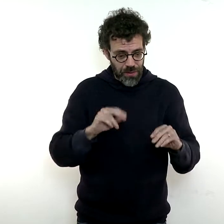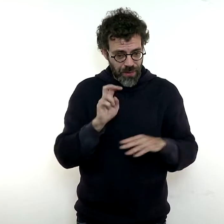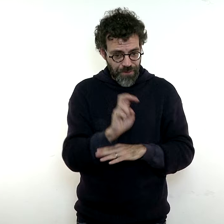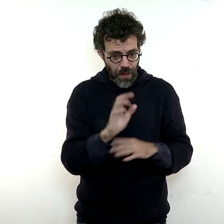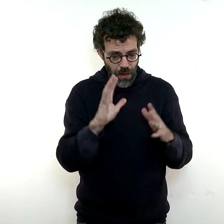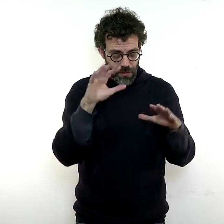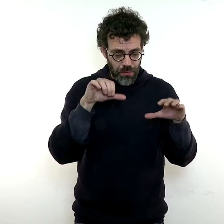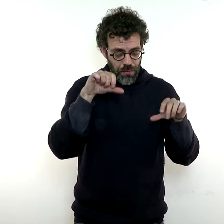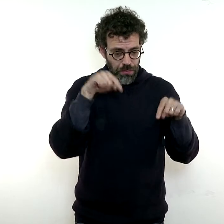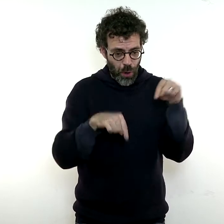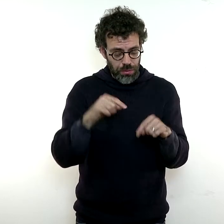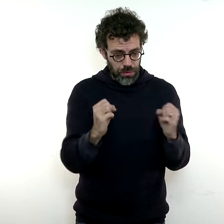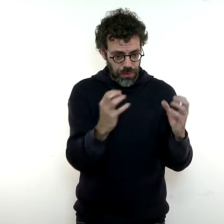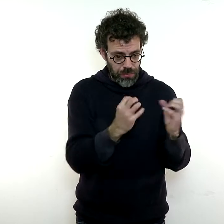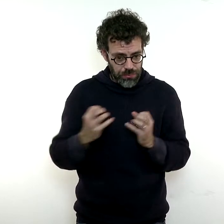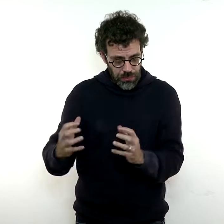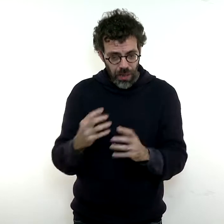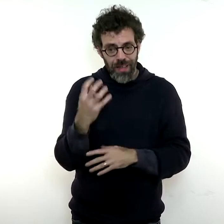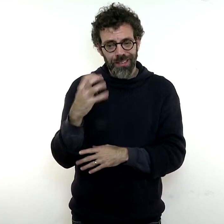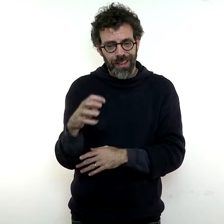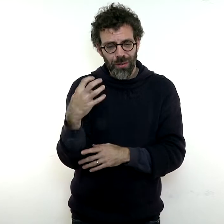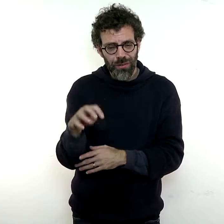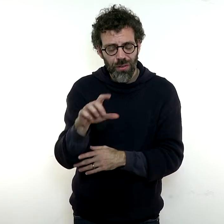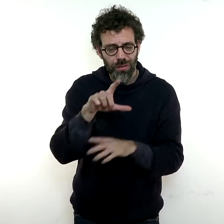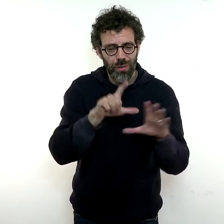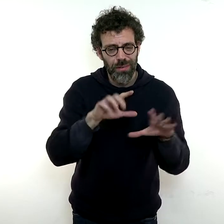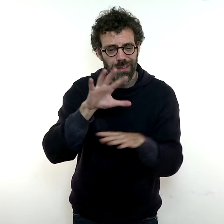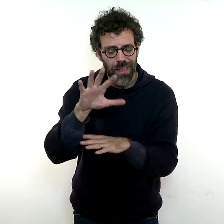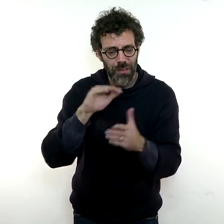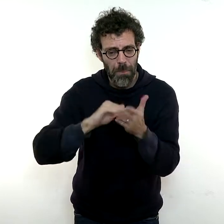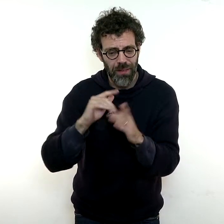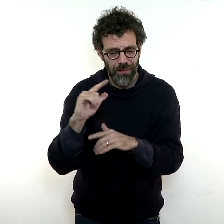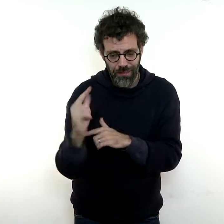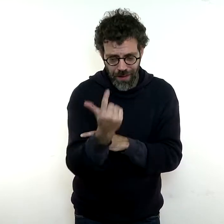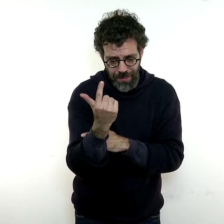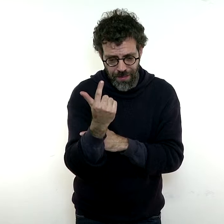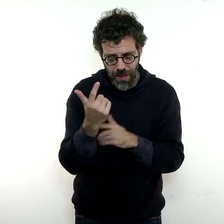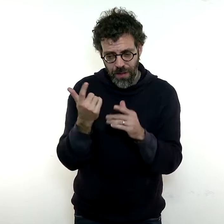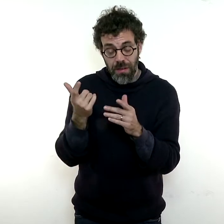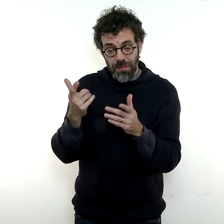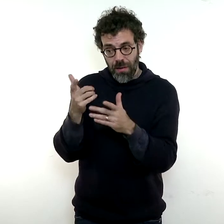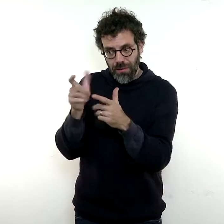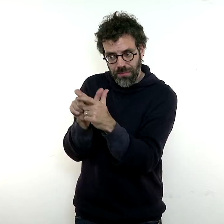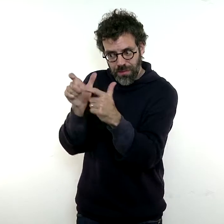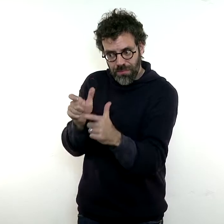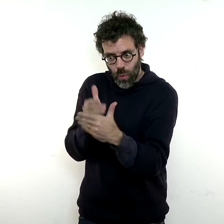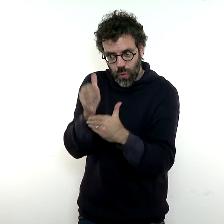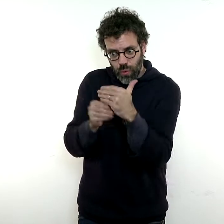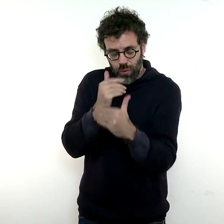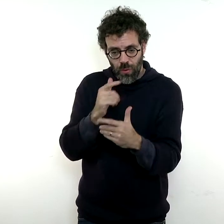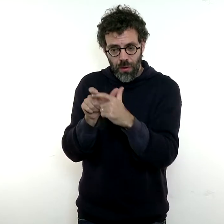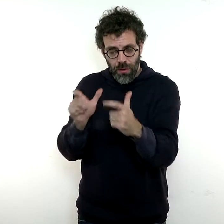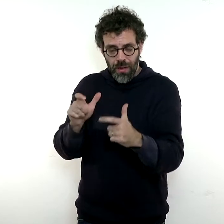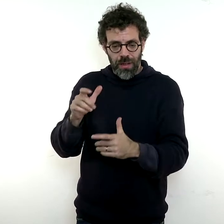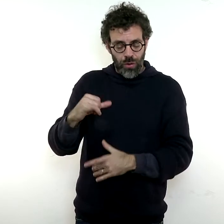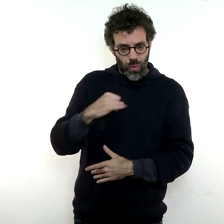bâtiment modulaire de 275 m² de surface utile, composé d'une salle de réunion, d'un hall d'accueil, de sanitaires